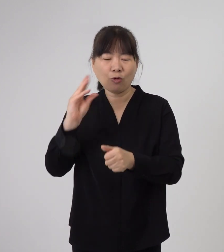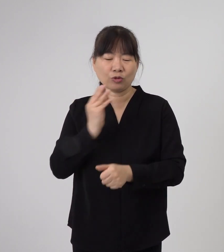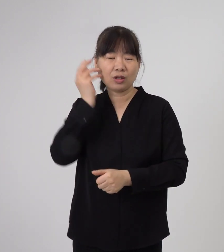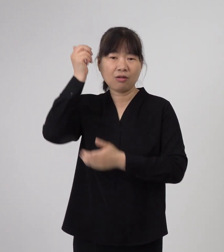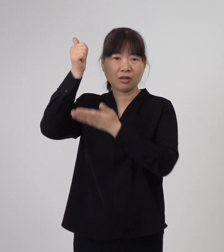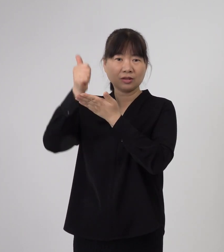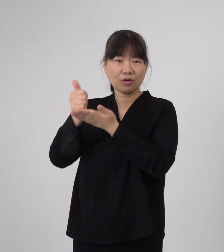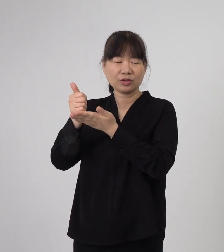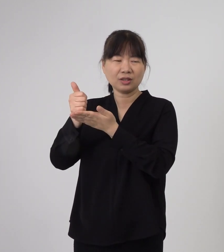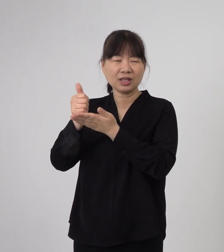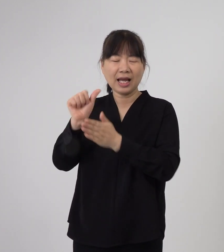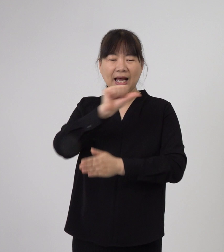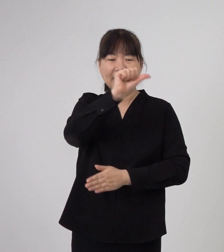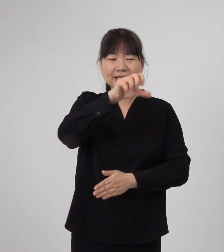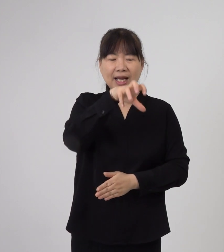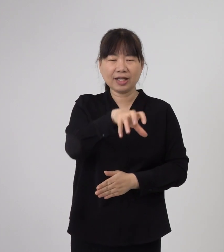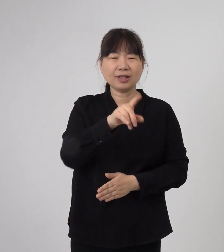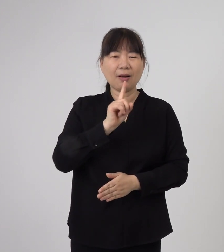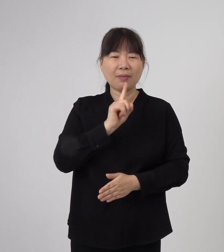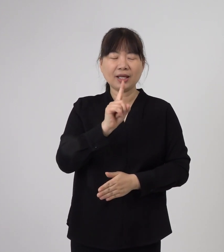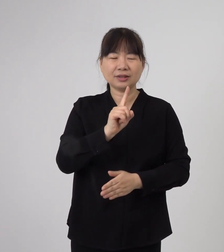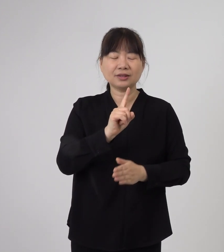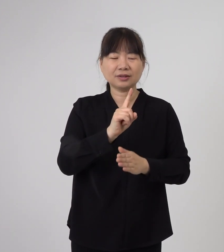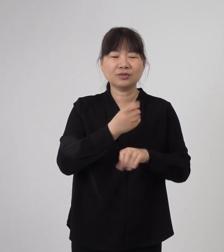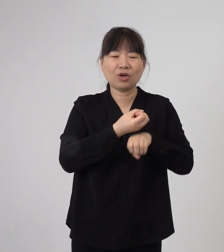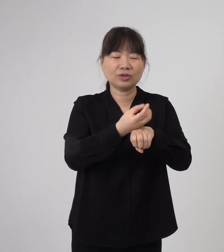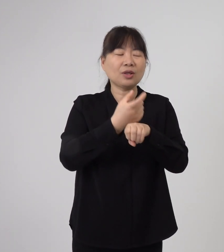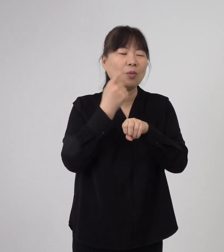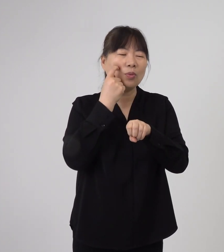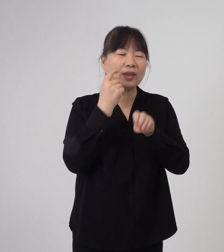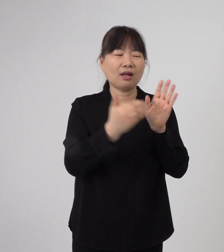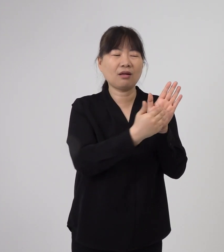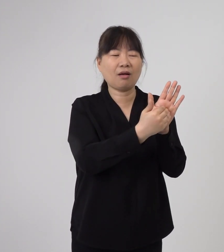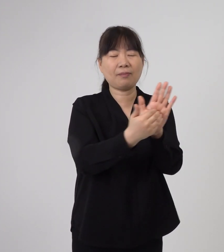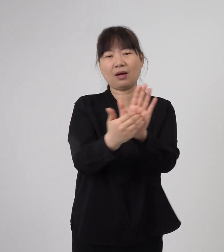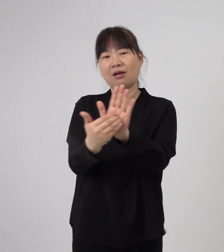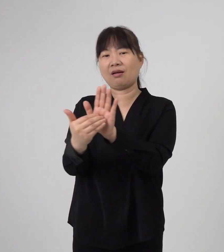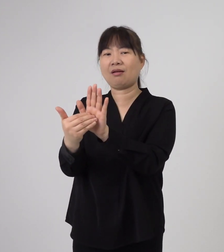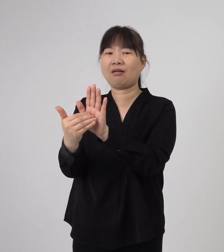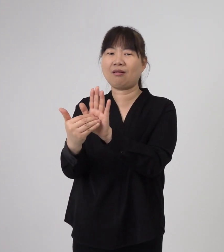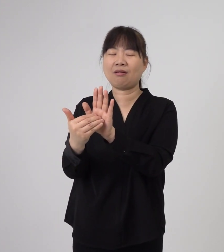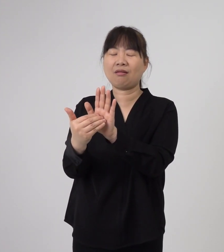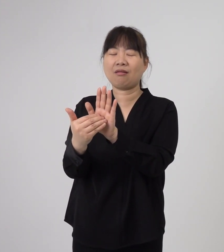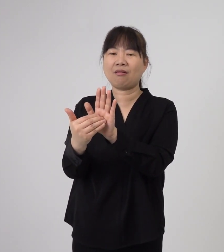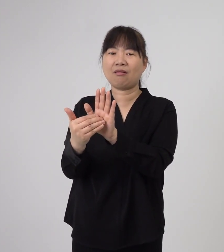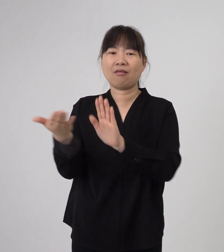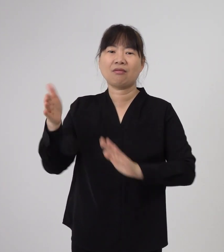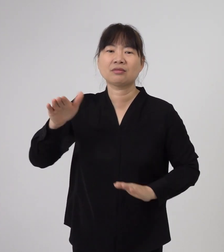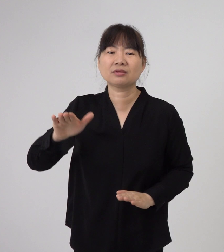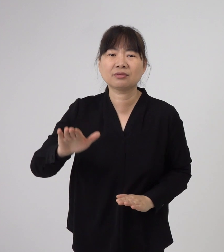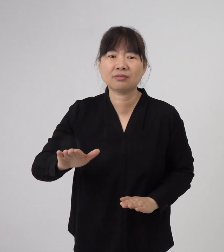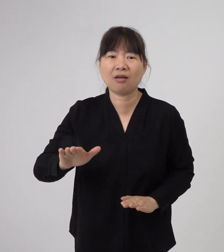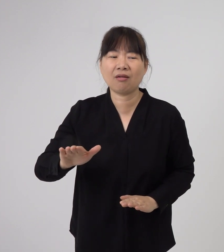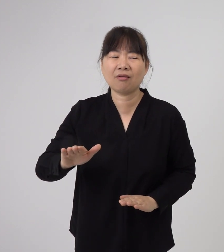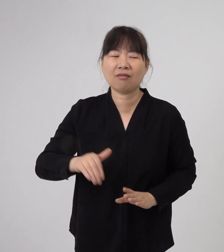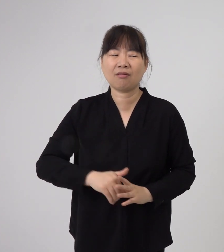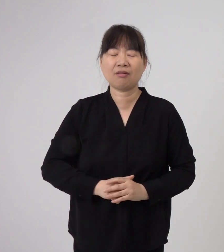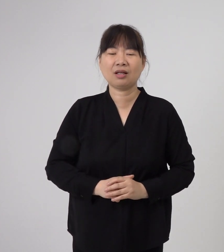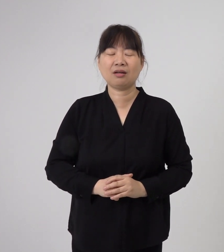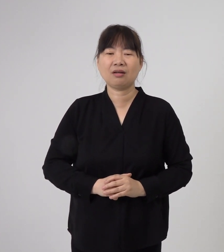성령이 아시아에서 말씀을 전하지 못하게 하시거늘, 근데